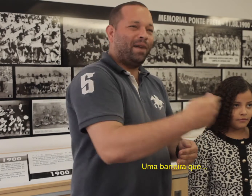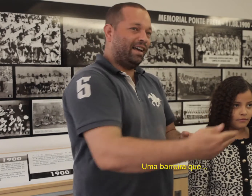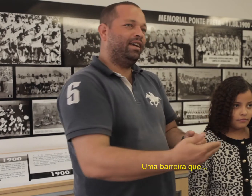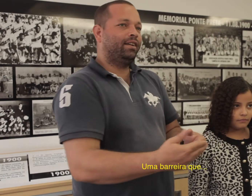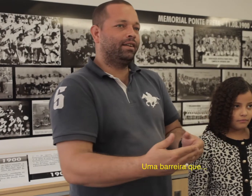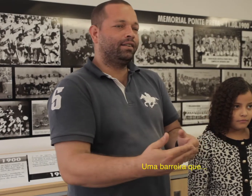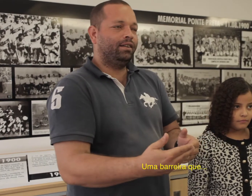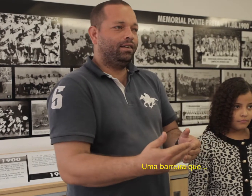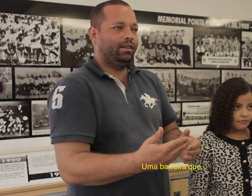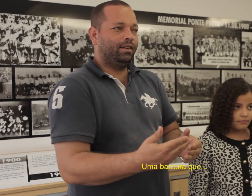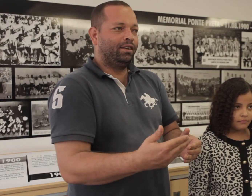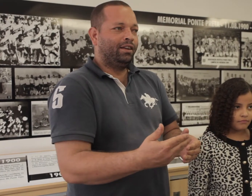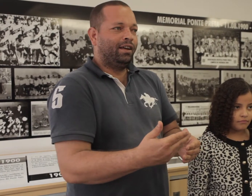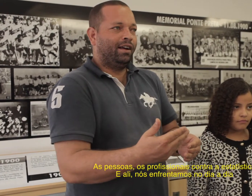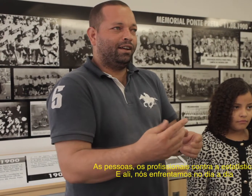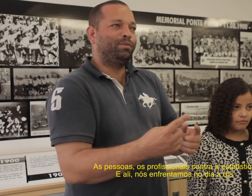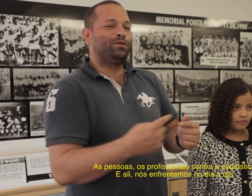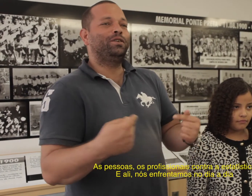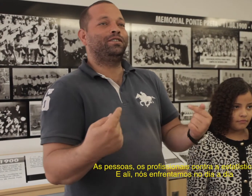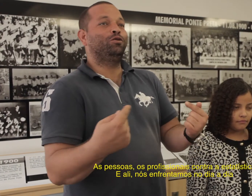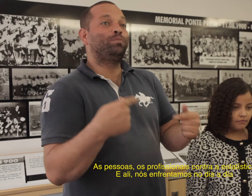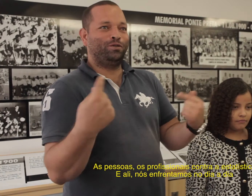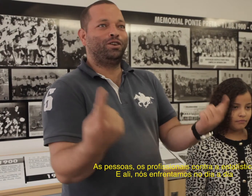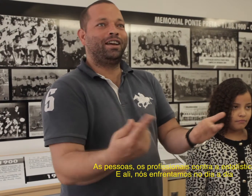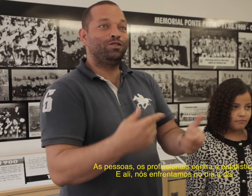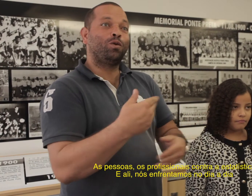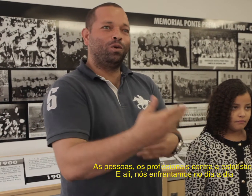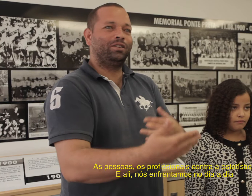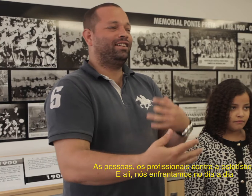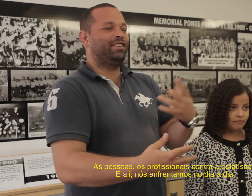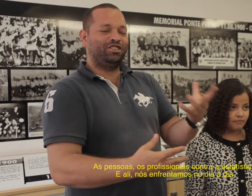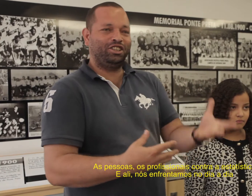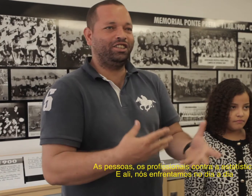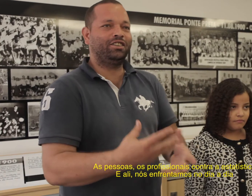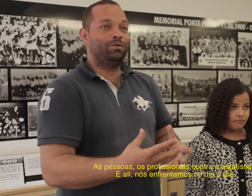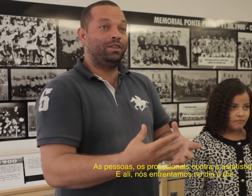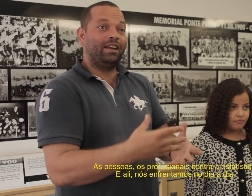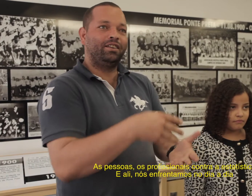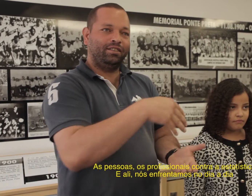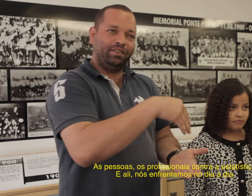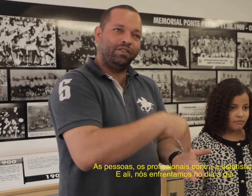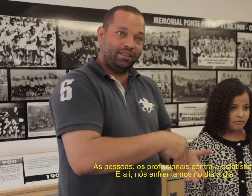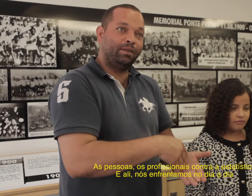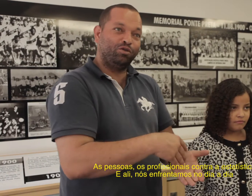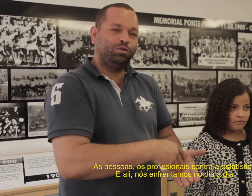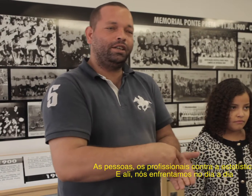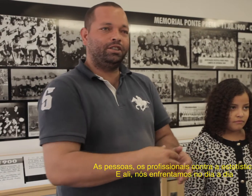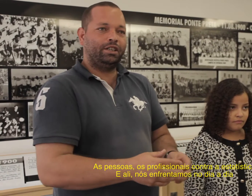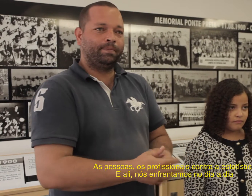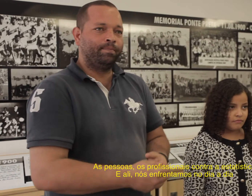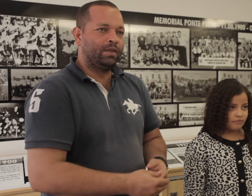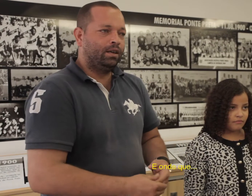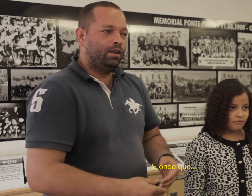uma barreira que as pessoas, os profissionais contam, estatística, tudo. E ali nós enfrentamos no dia